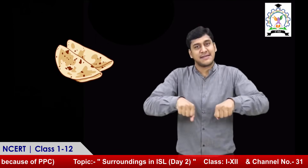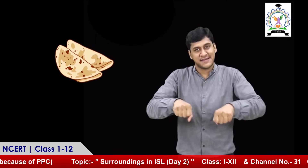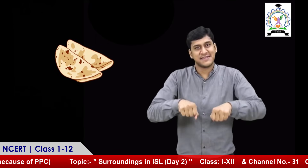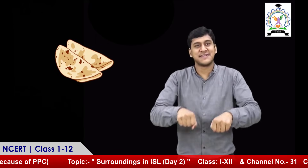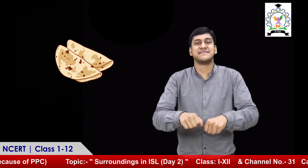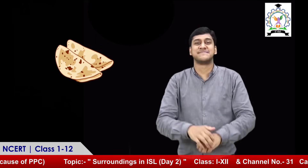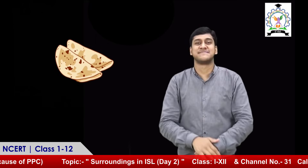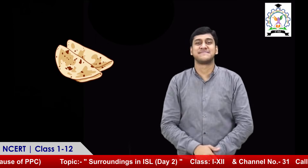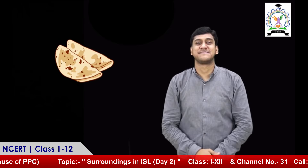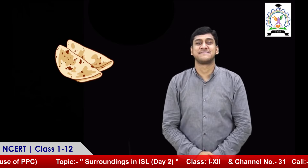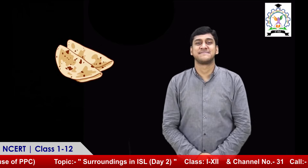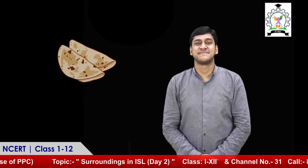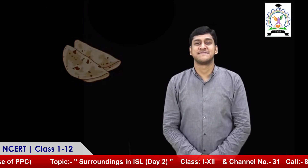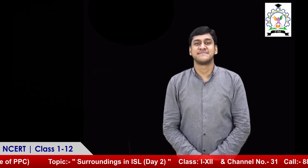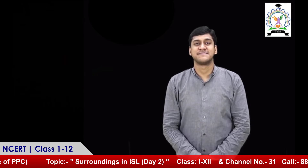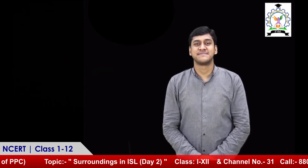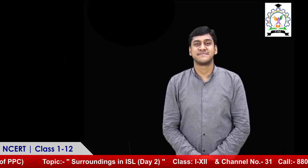हैं तो संकेत भी वैसे ही है।